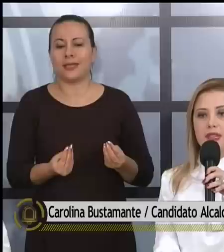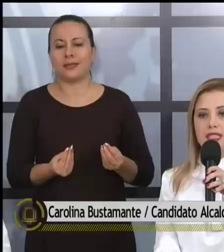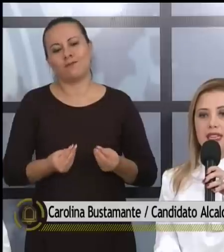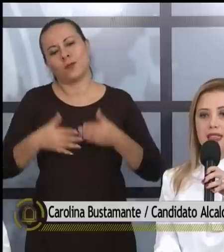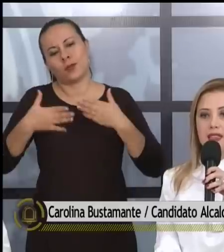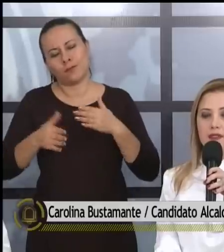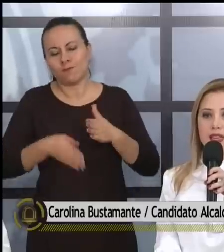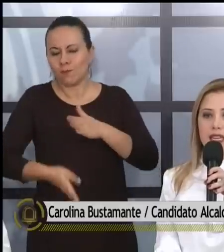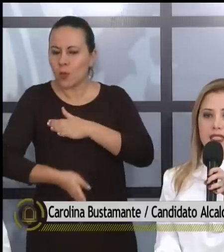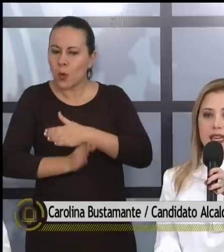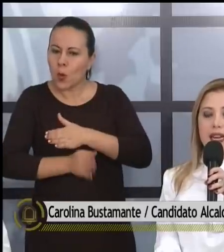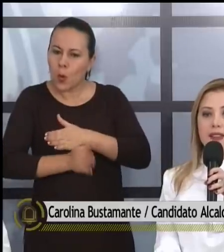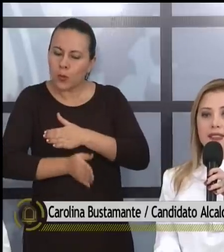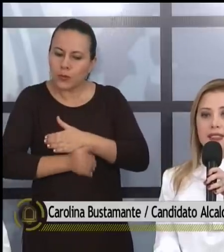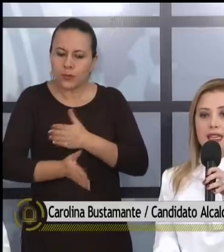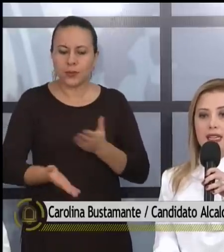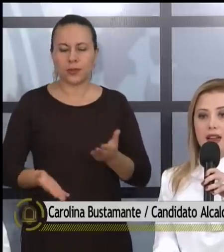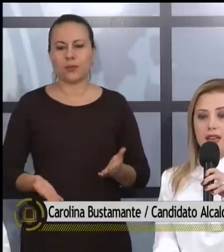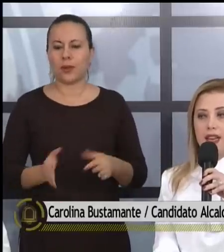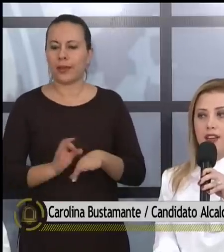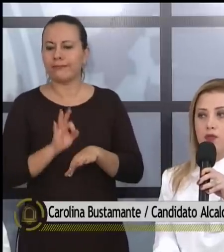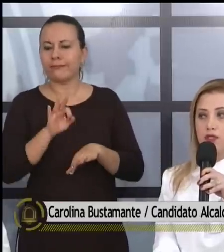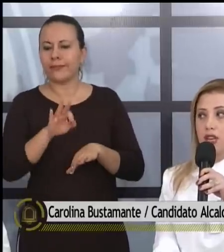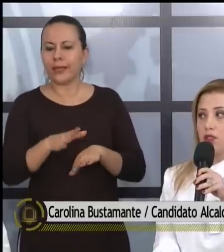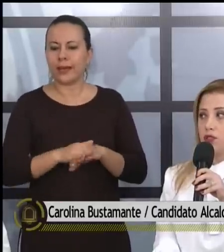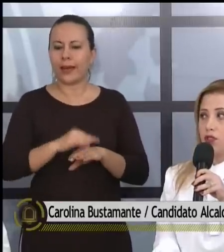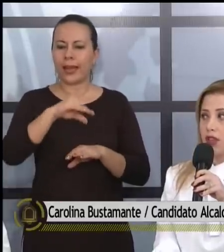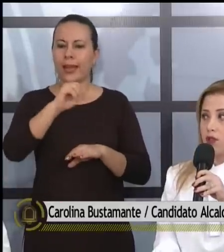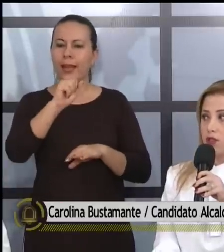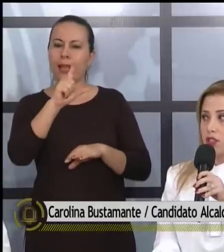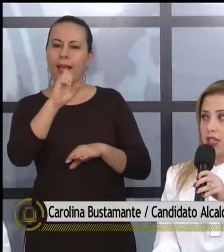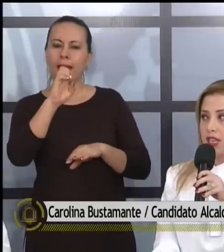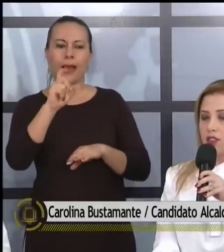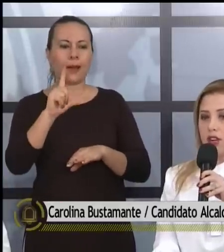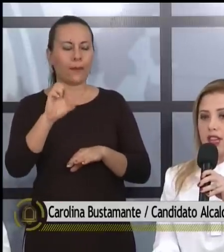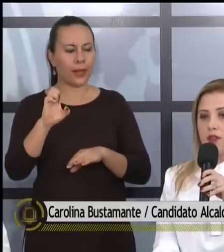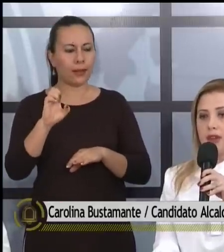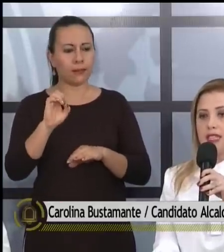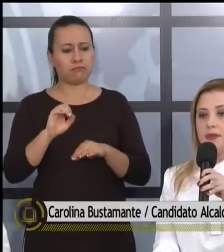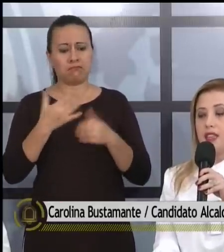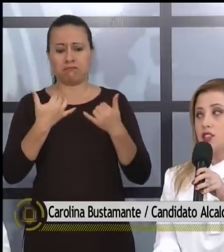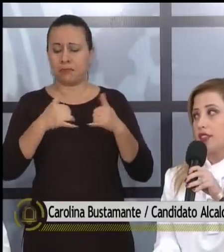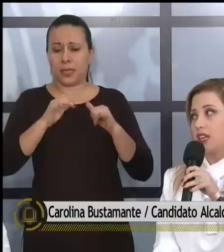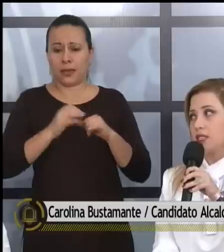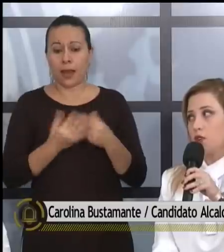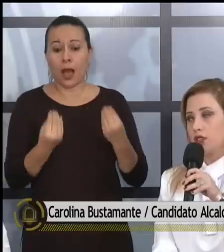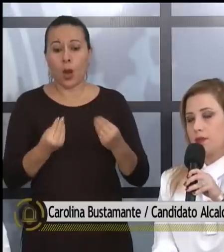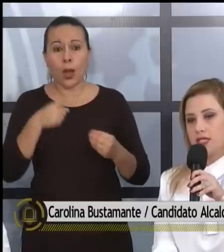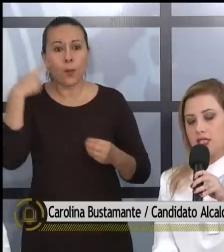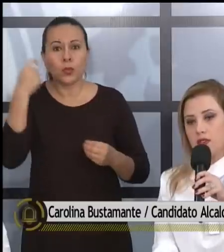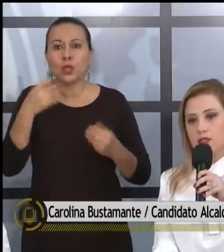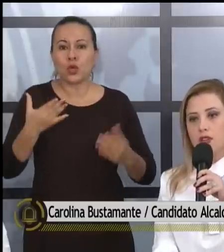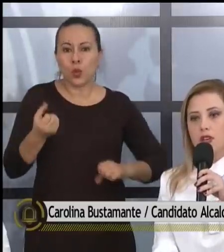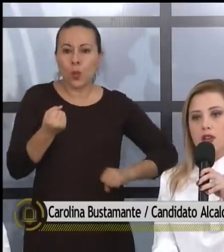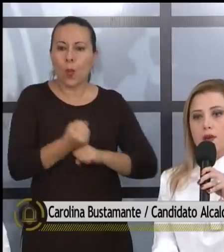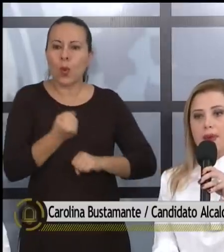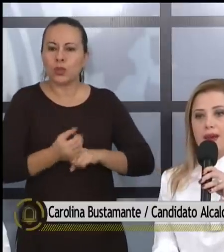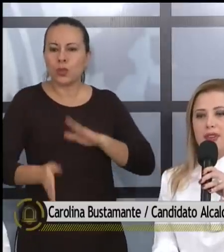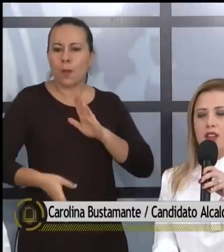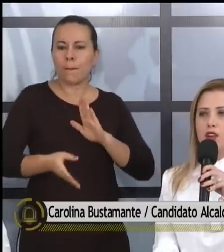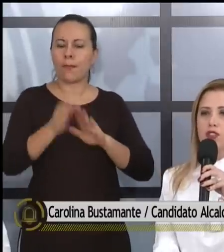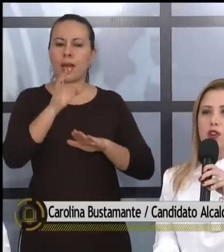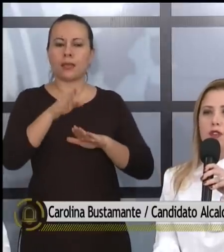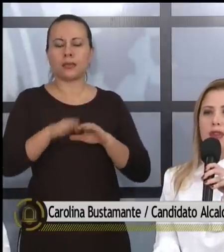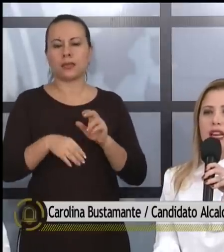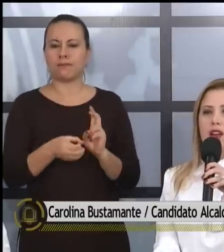sostenibilidad administrativa y financiera del cable aéreo buscando otros recursos y gestionando más medios de transporte masivos. Para